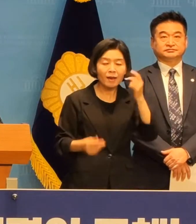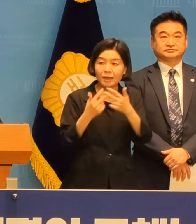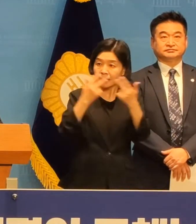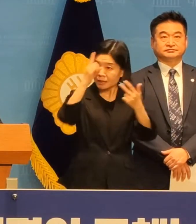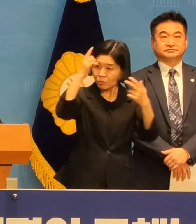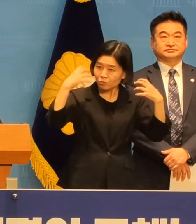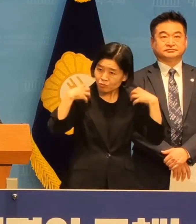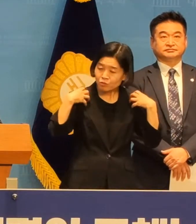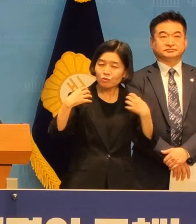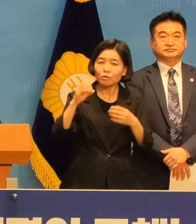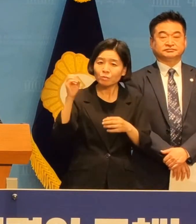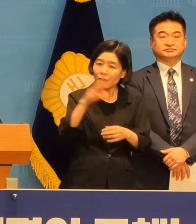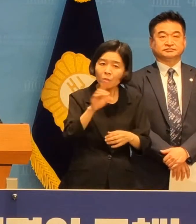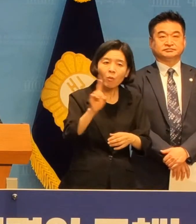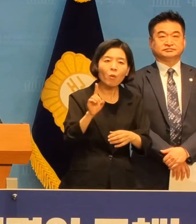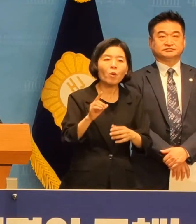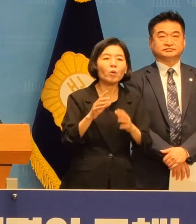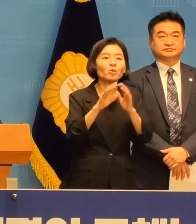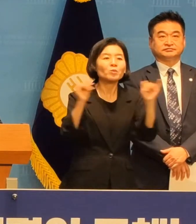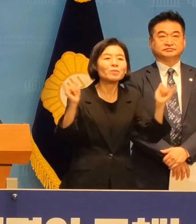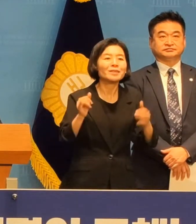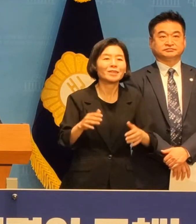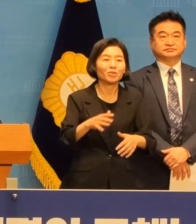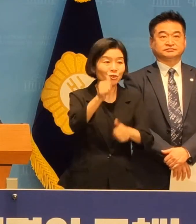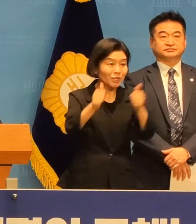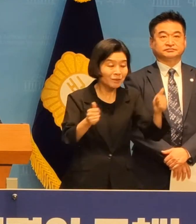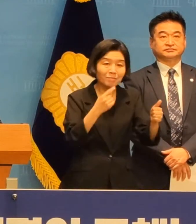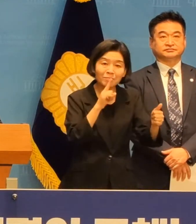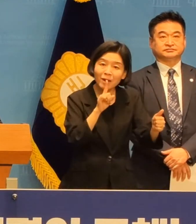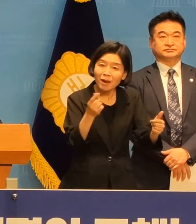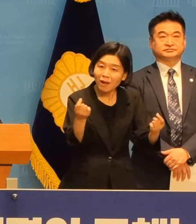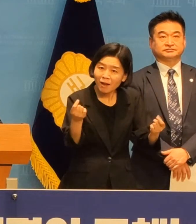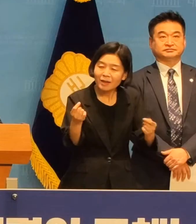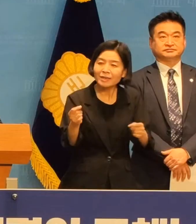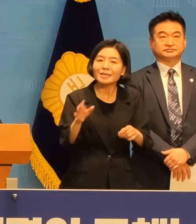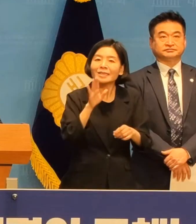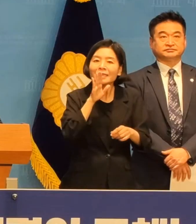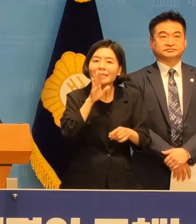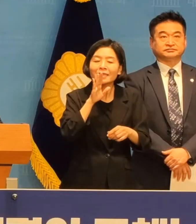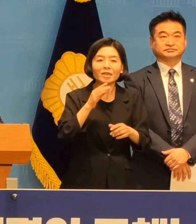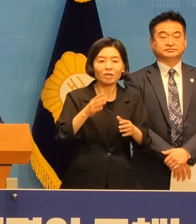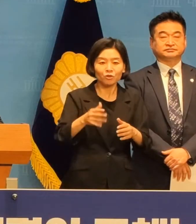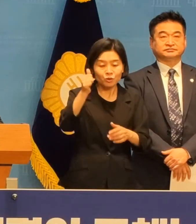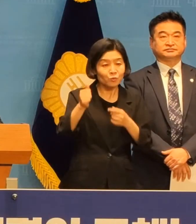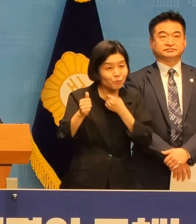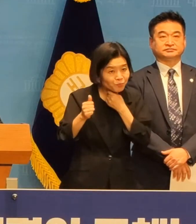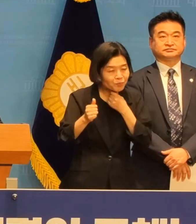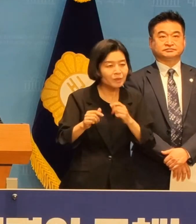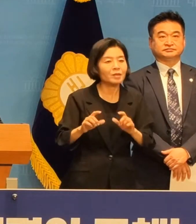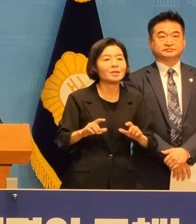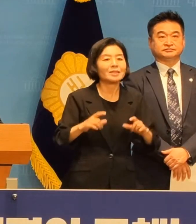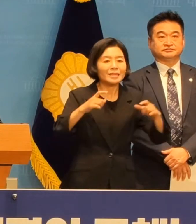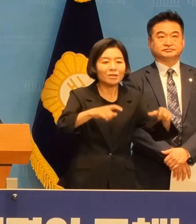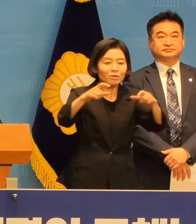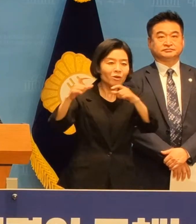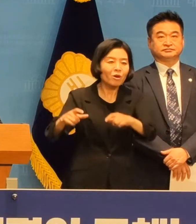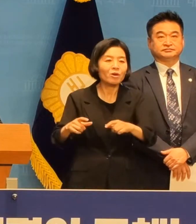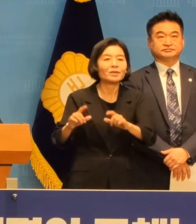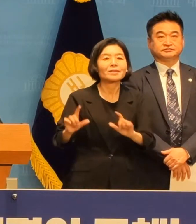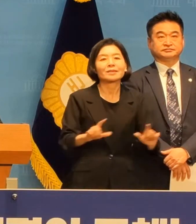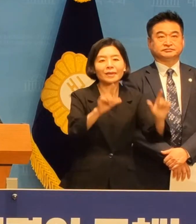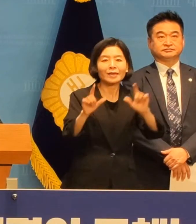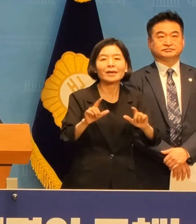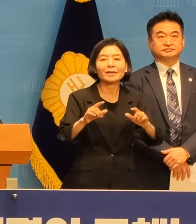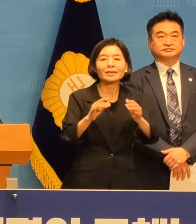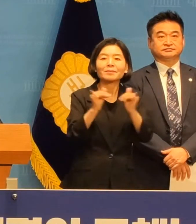모두 국민이 주인이 됐습니다. 국민이 진정한 주인이 되려면 주민자치 기본법이 제정되어서 지역에서 주민들이 실질적으로